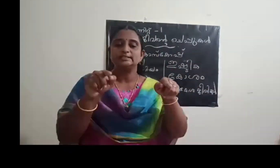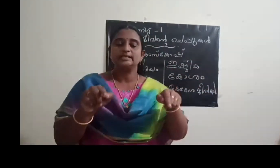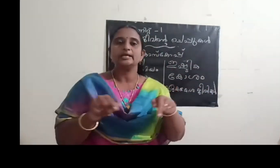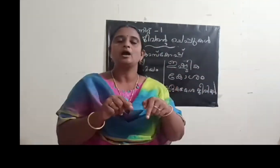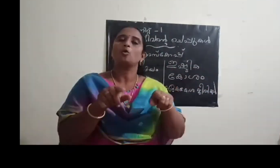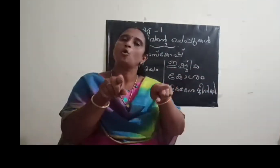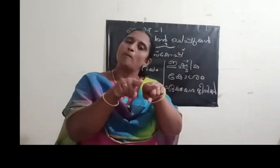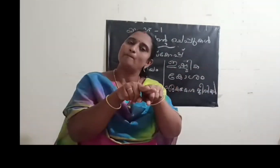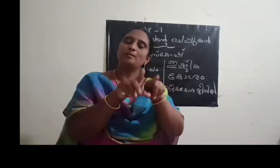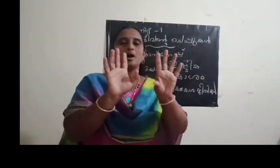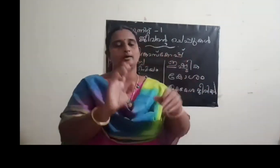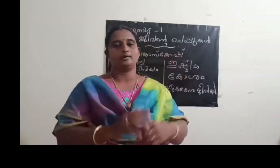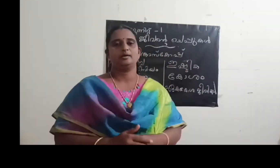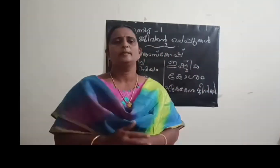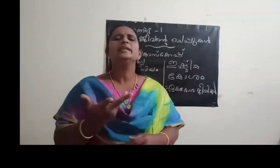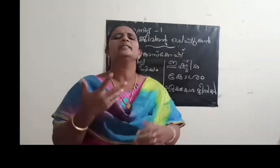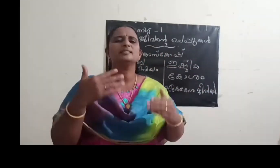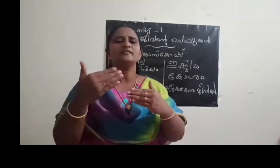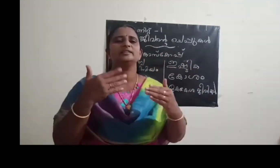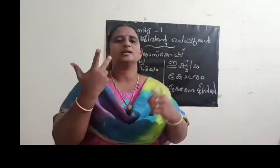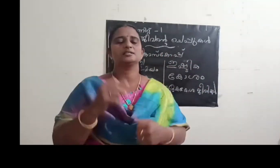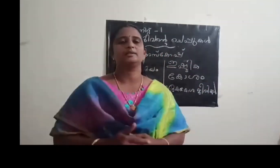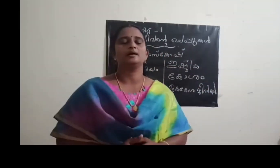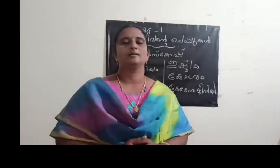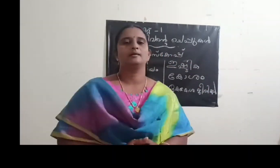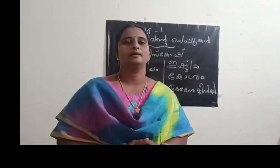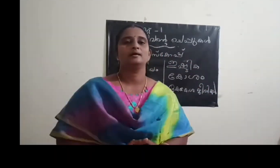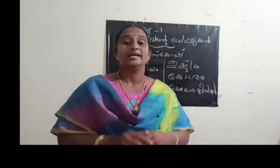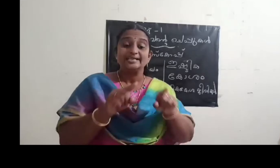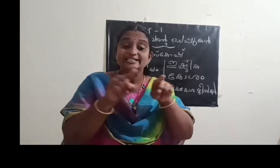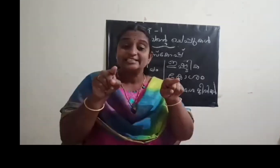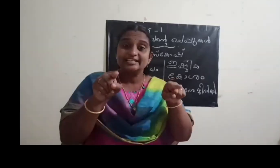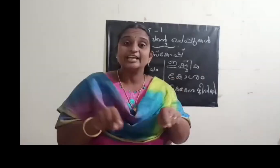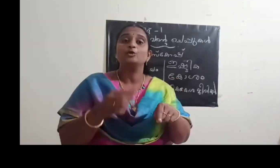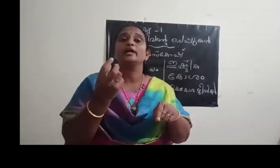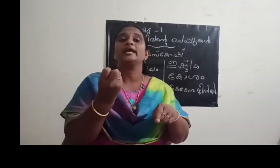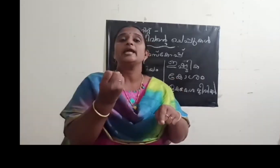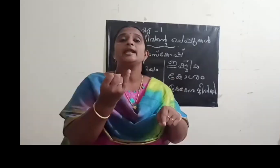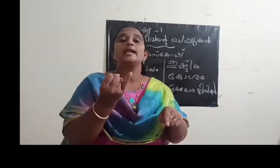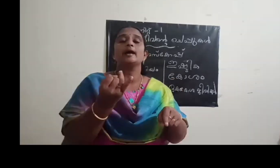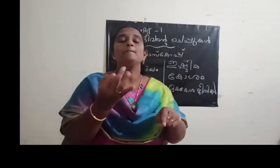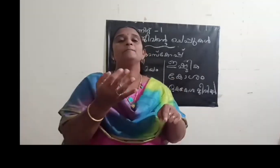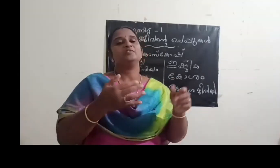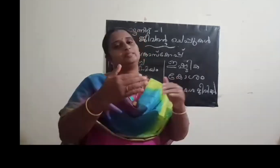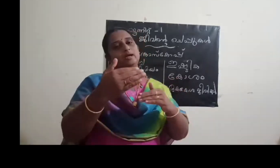ഇഷ്ടിക ഒപ്പം ആണ് പിന്നെ എന്താ വ്യത്യാസം എന്താ ഇഷ്ടികയുടെ എണ്ണം